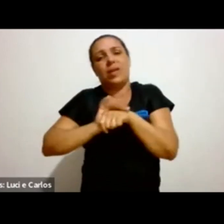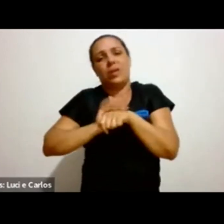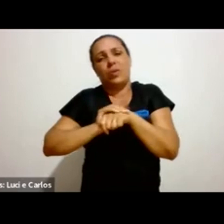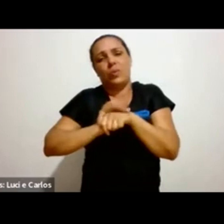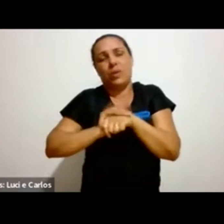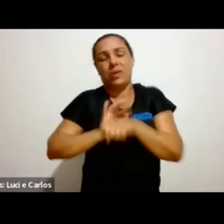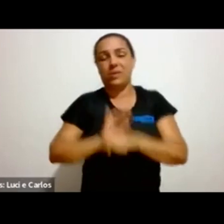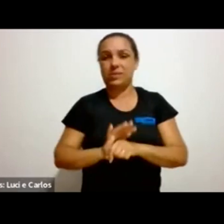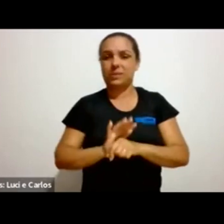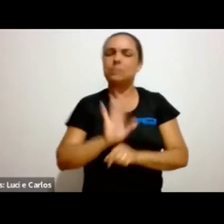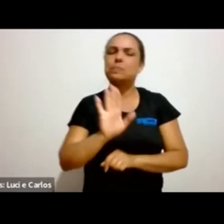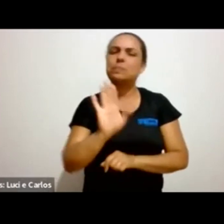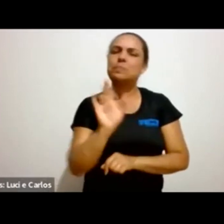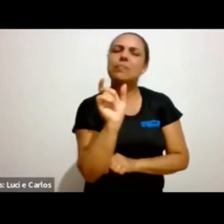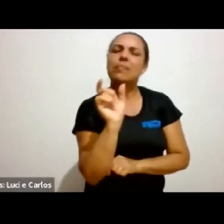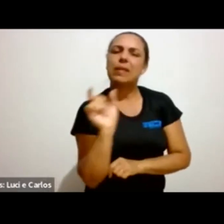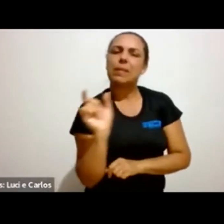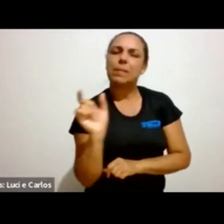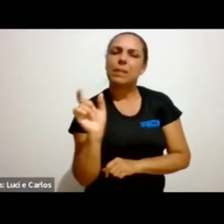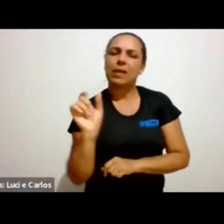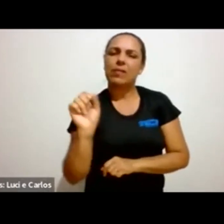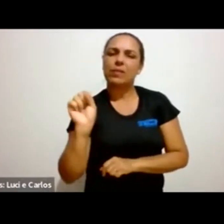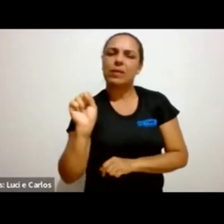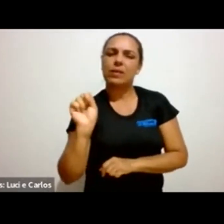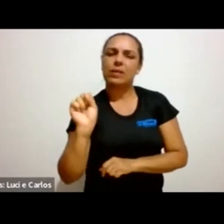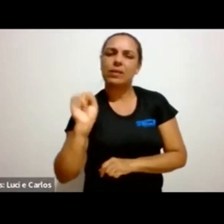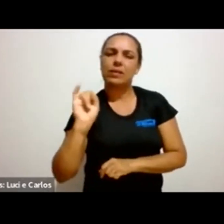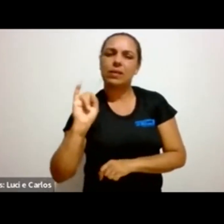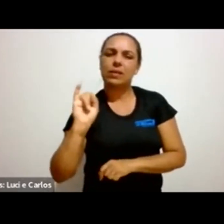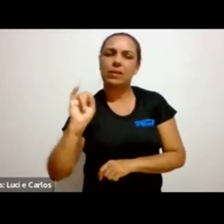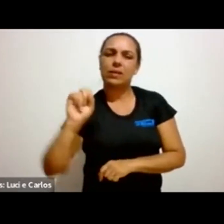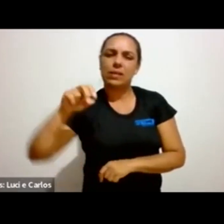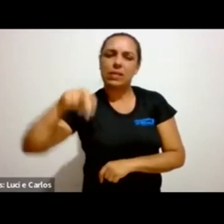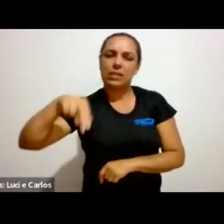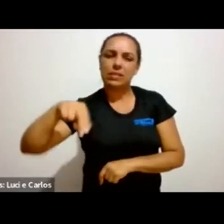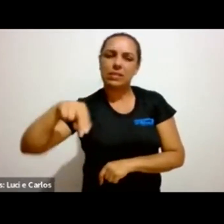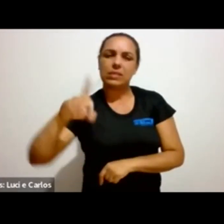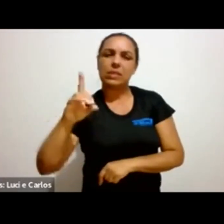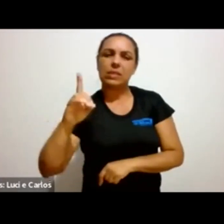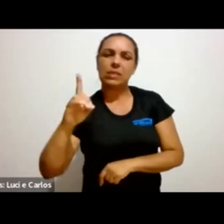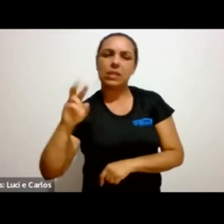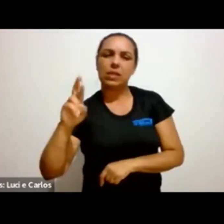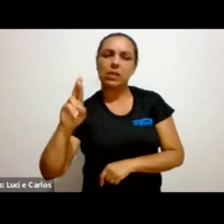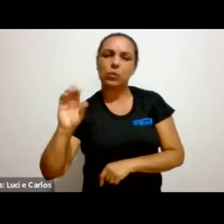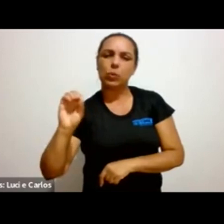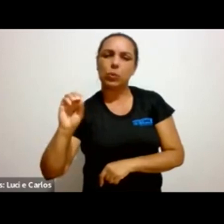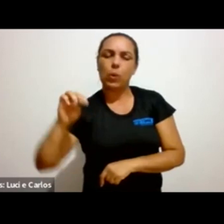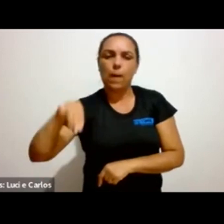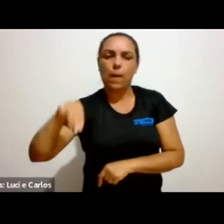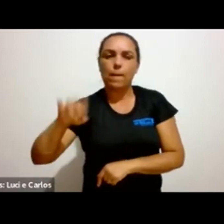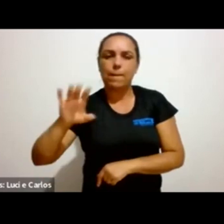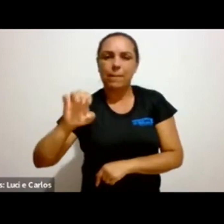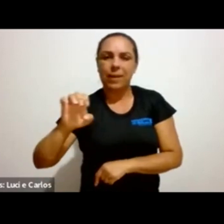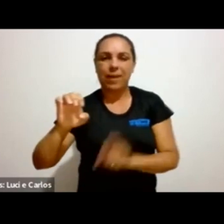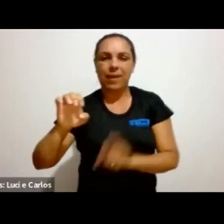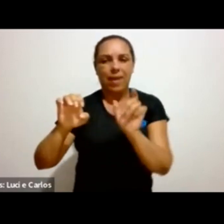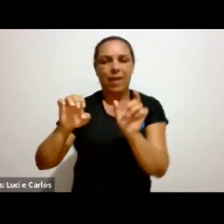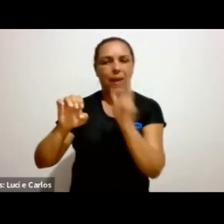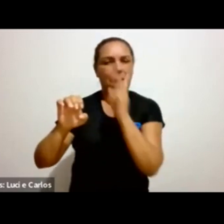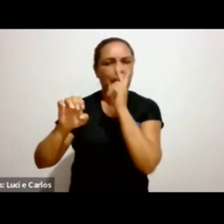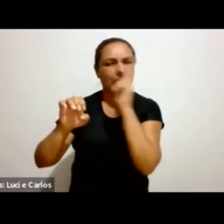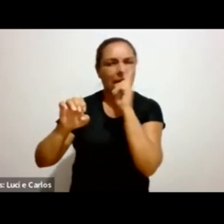síndrome, eu estou citando bem síndrome aqui, porque ela acaba não sendo classificada como uma doença, ela não é